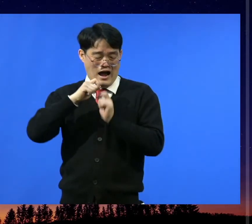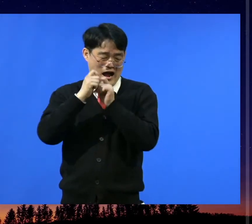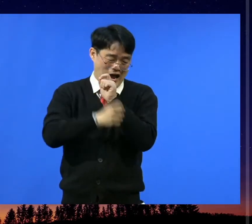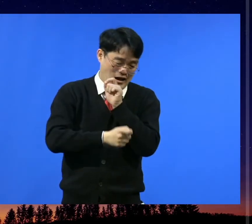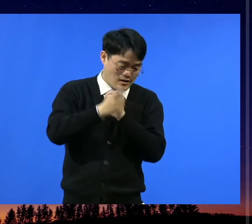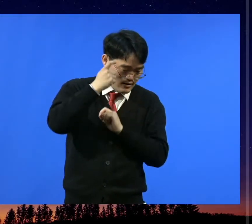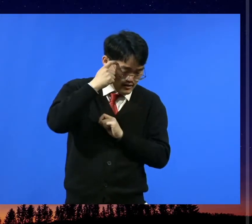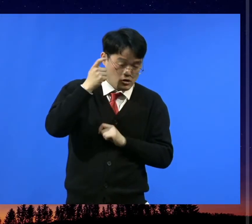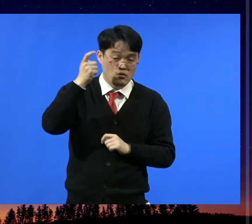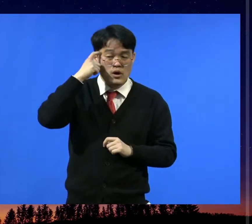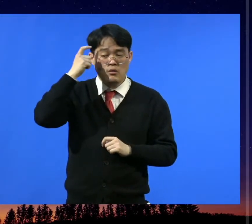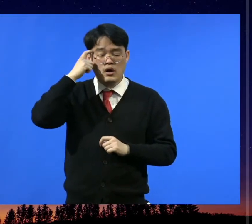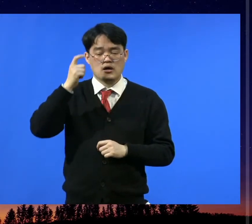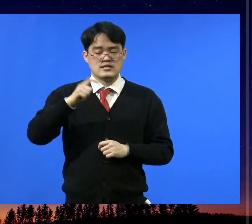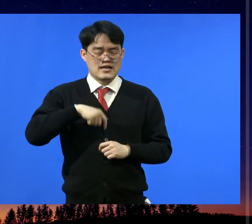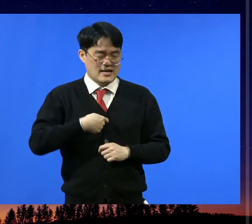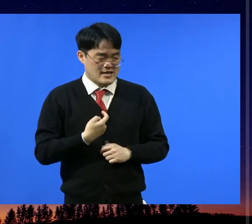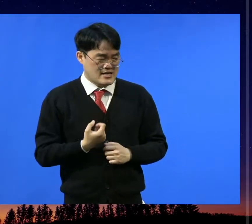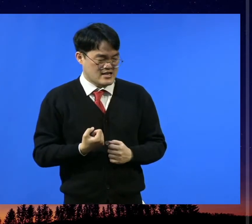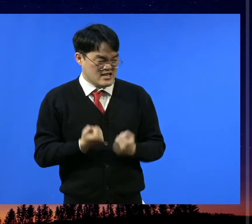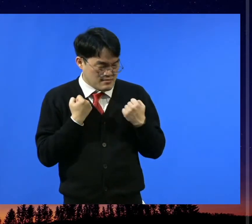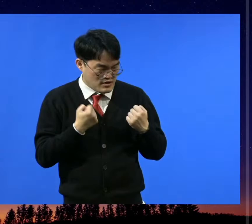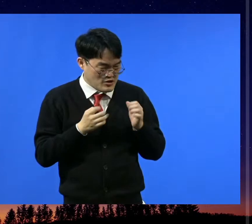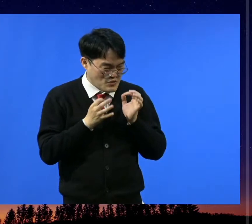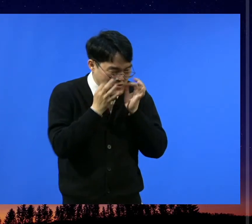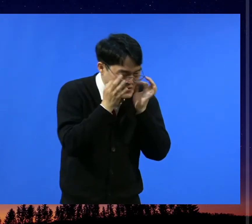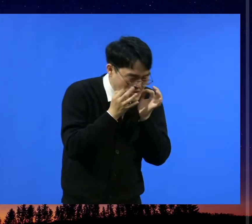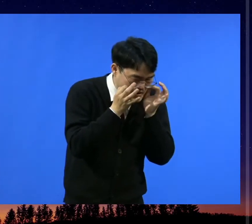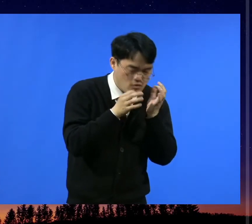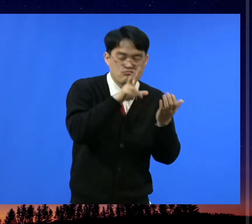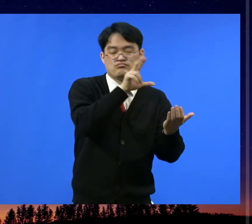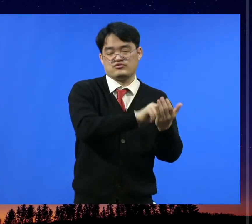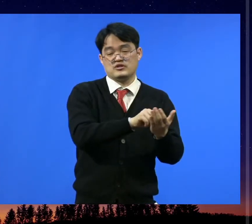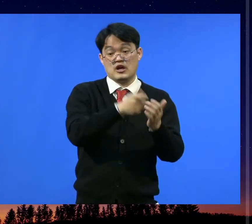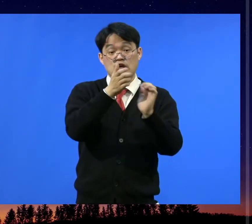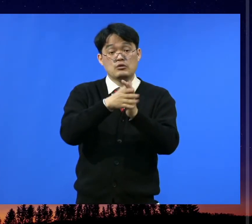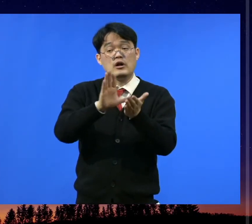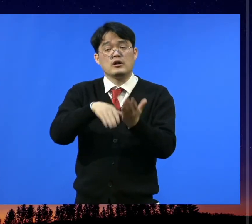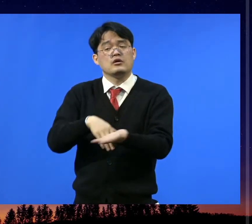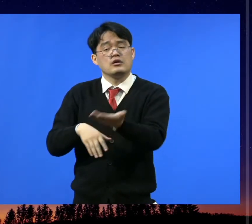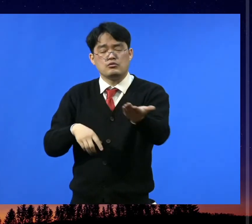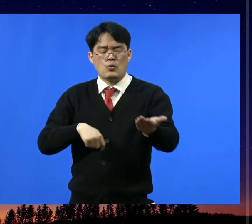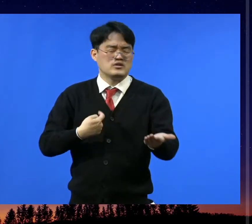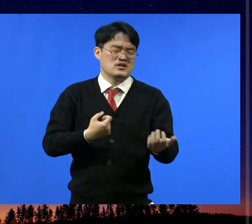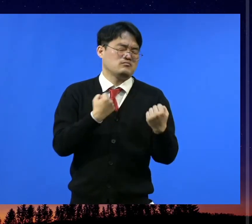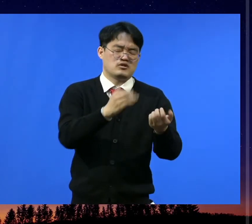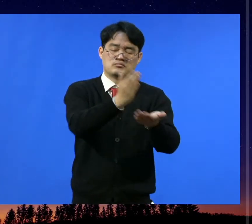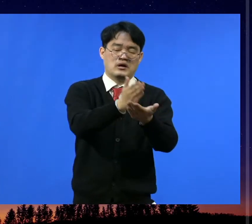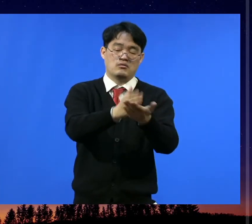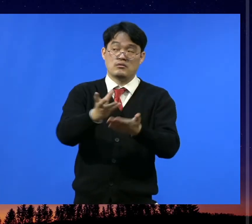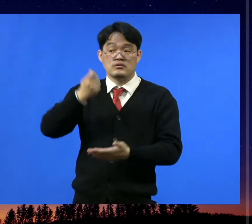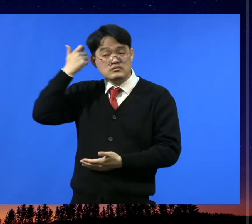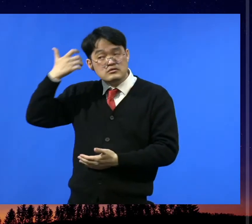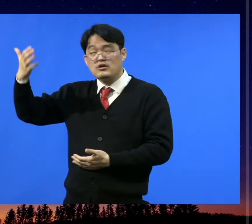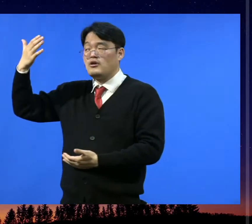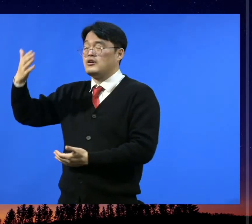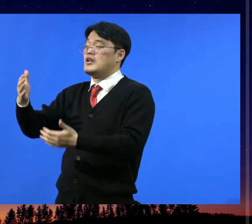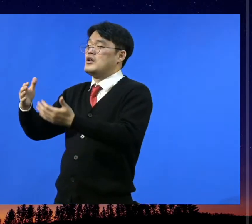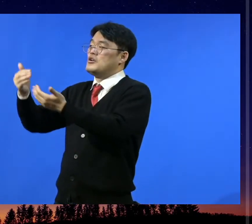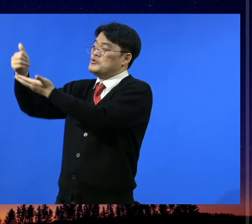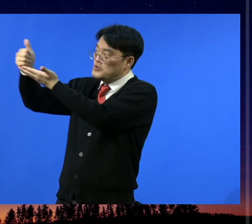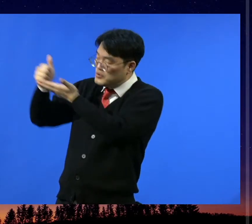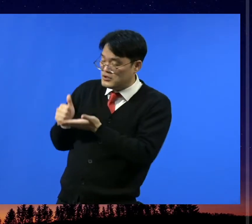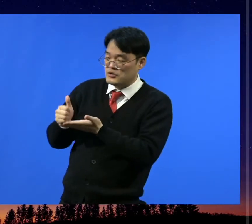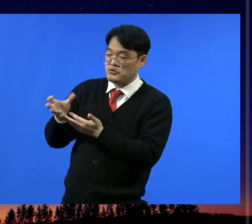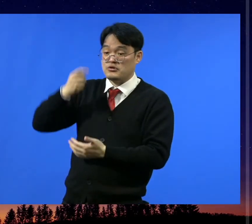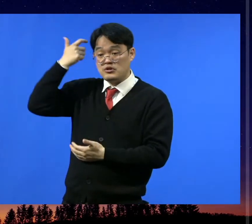기도의 자리에서 여러분들 성령의 도우심을 구하시기를 바랍니다. 성령을 초청하시기를 바랍니다. 성령을 사모하시기를 바랍니다.